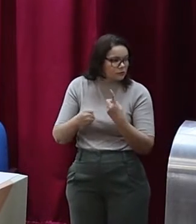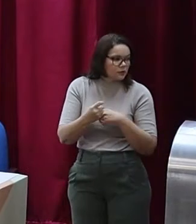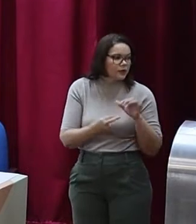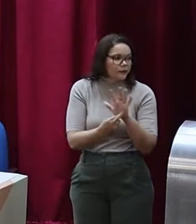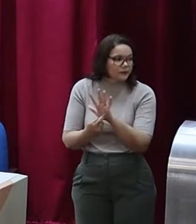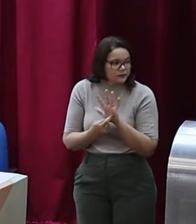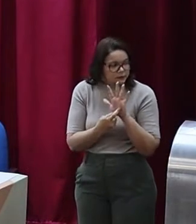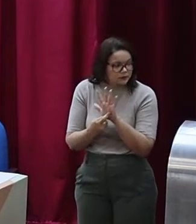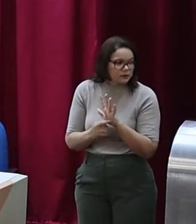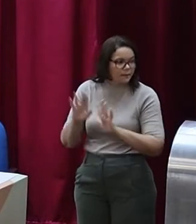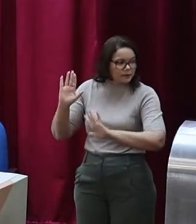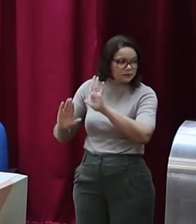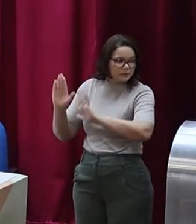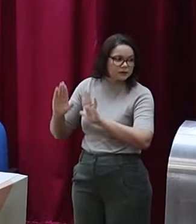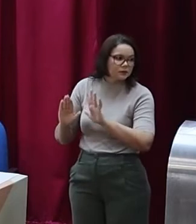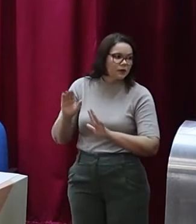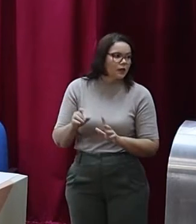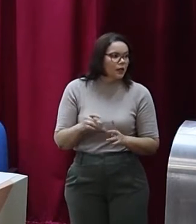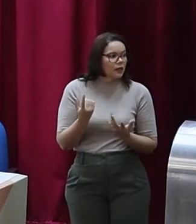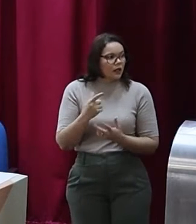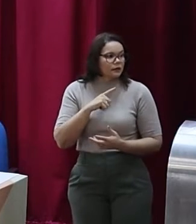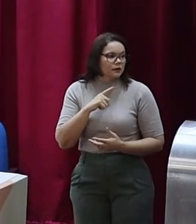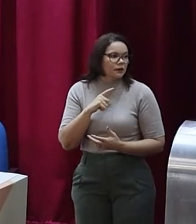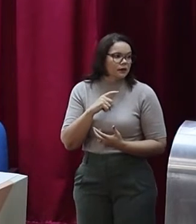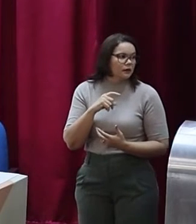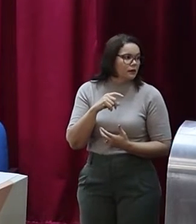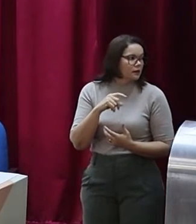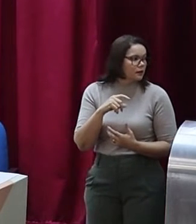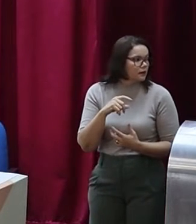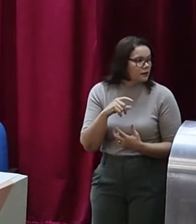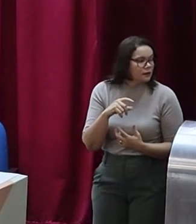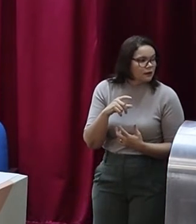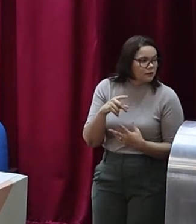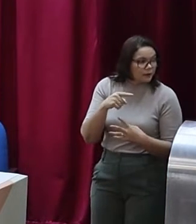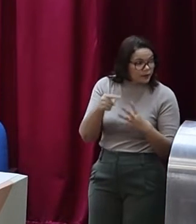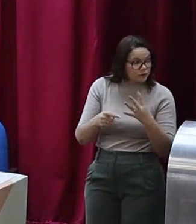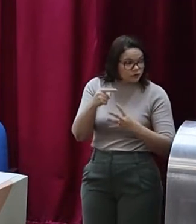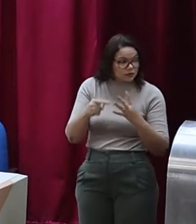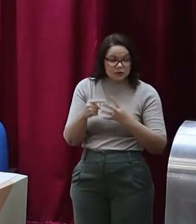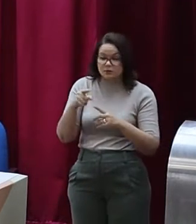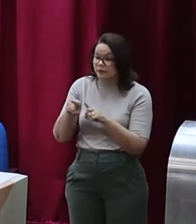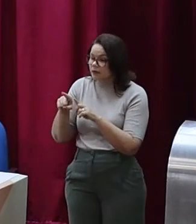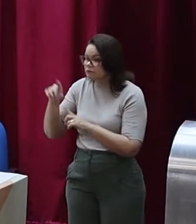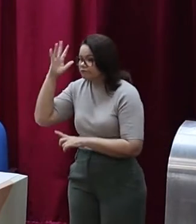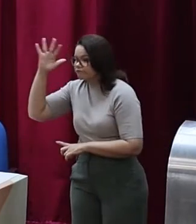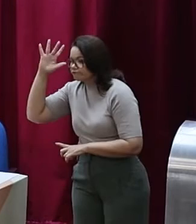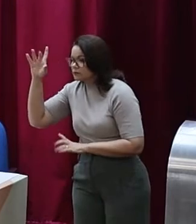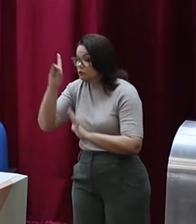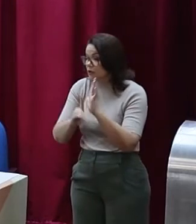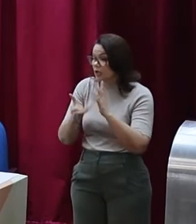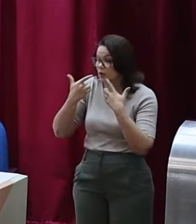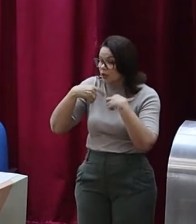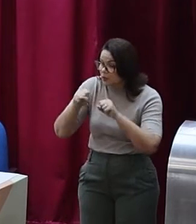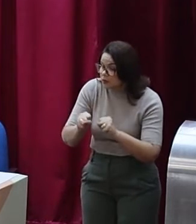Young. Então, são os 3 cenários de justiça social com o qual nós estamos trabalhando para construir uma teoria do direito linguístico ou uma